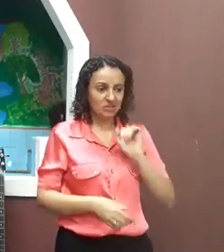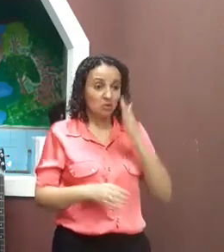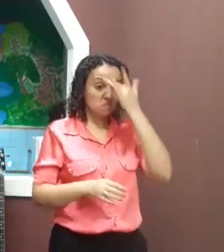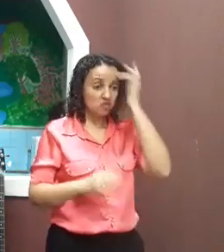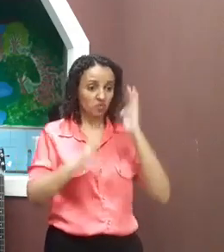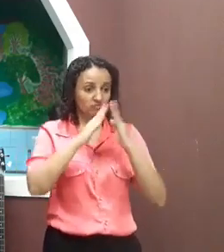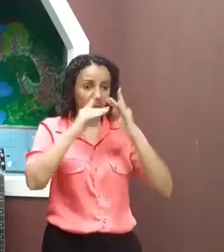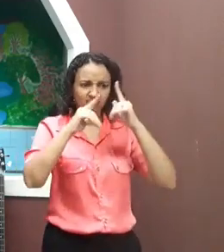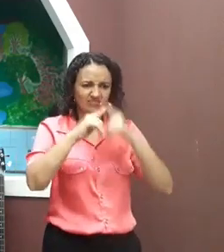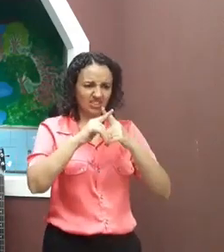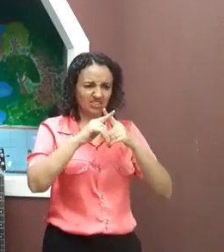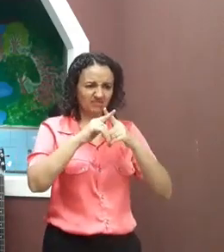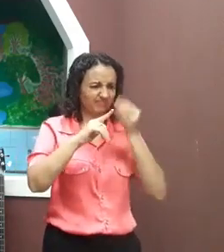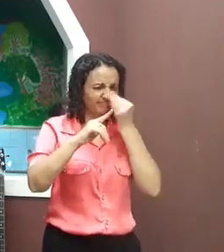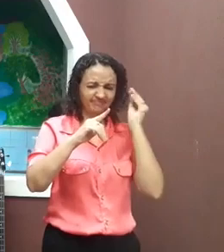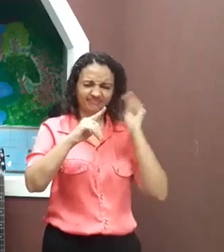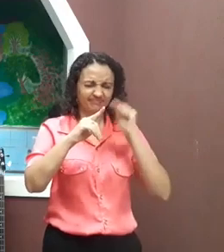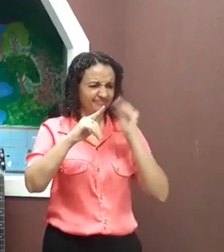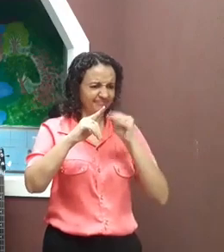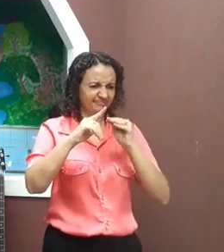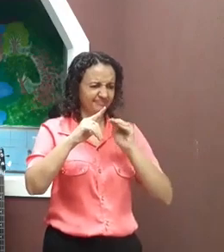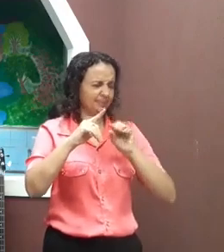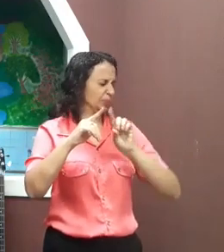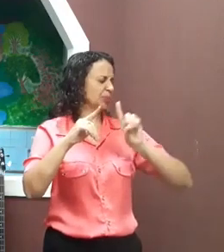Você não pode abandonar.